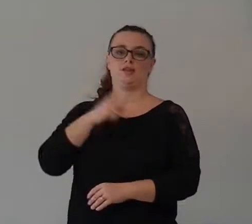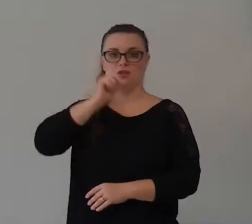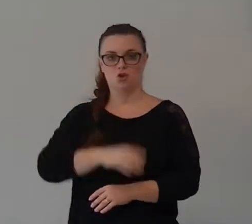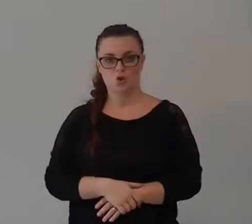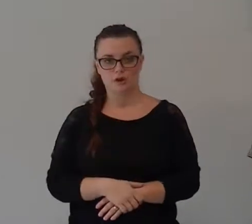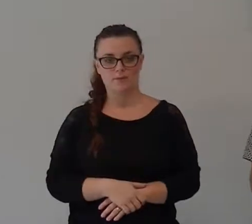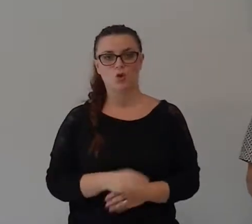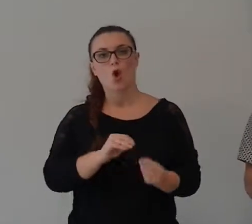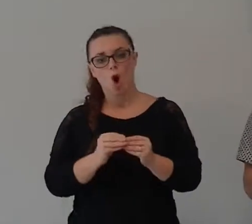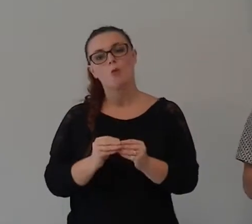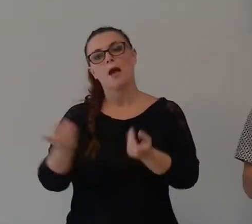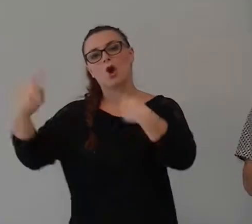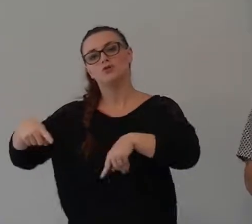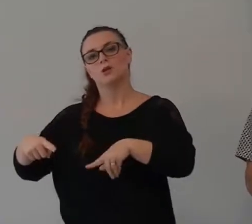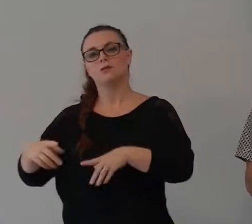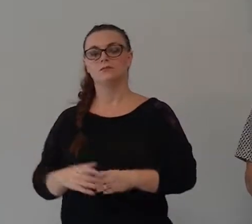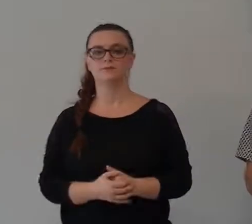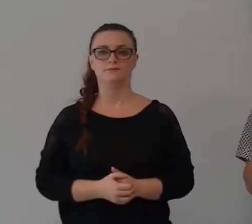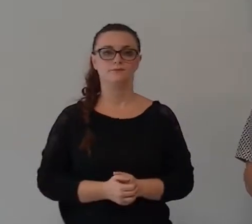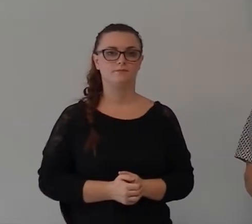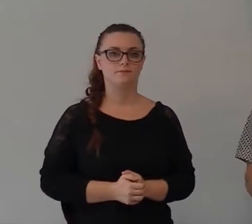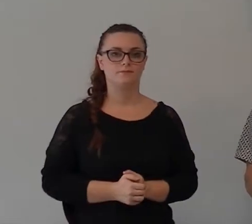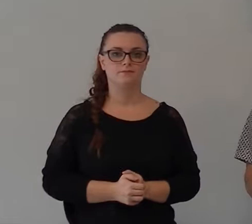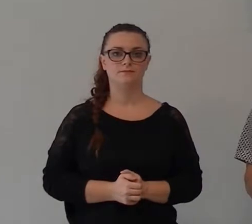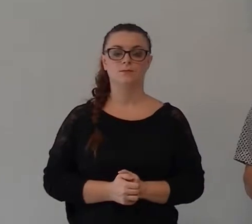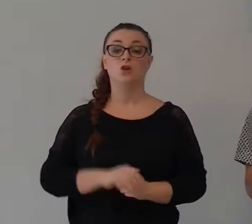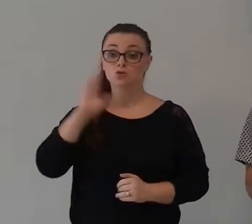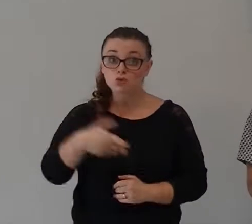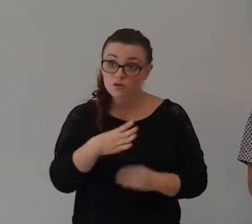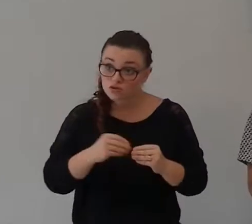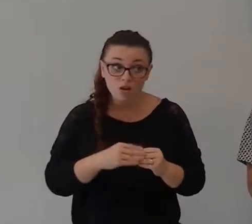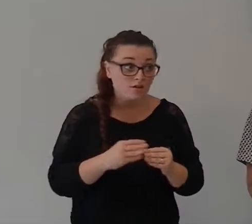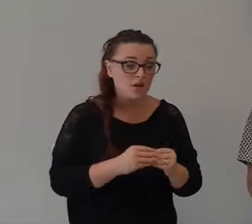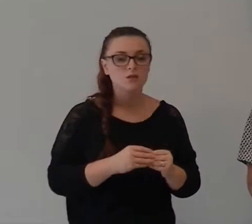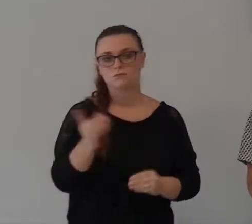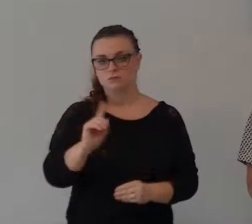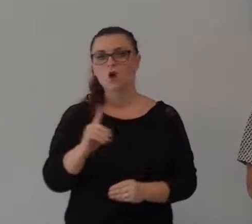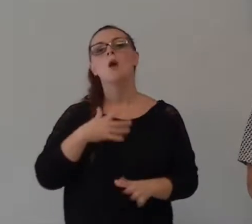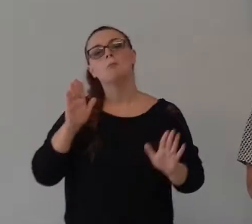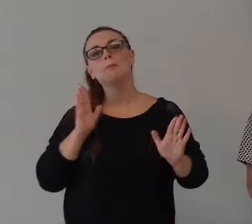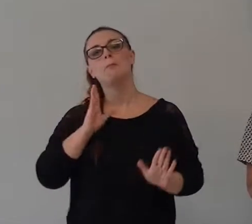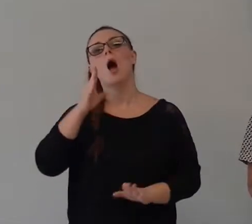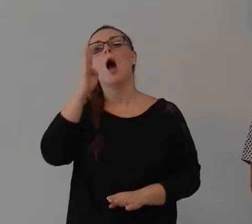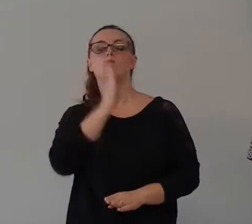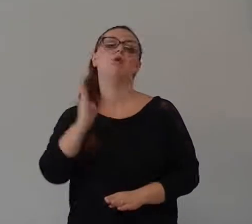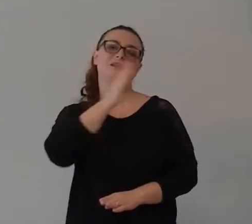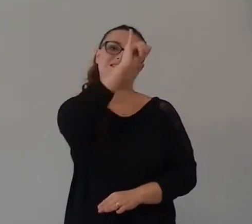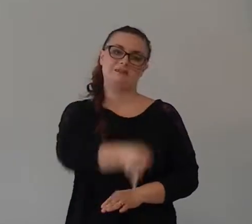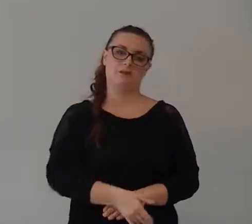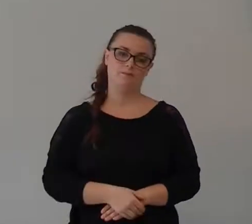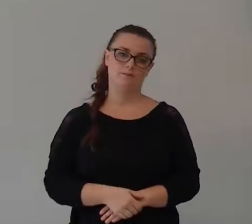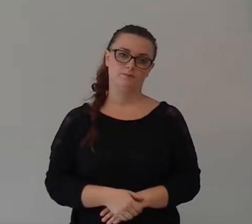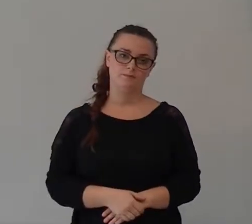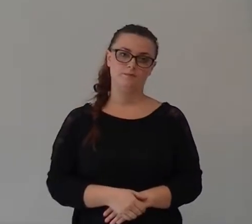Non tutti lo facevano, ma Boaz era un uomo di Dio, lui lo faceva e lo faceva in maniera